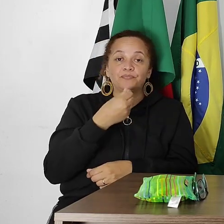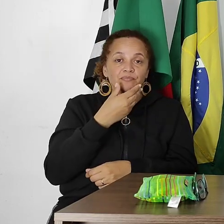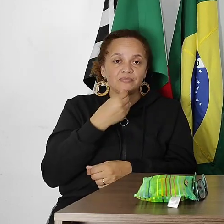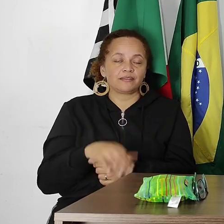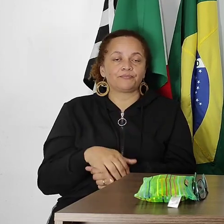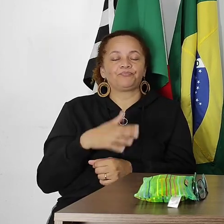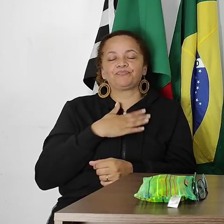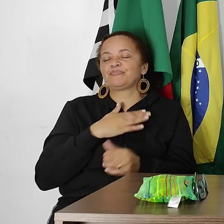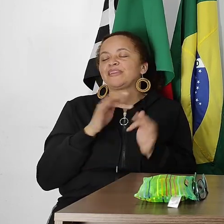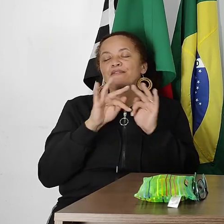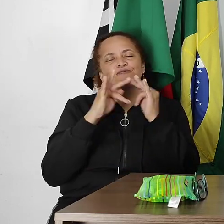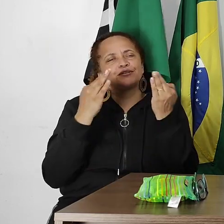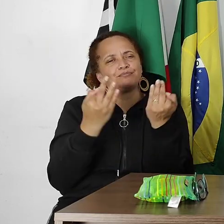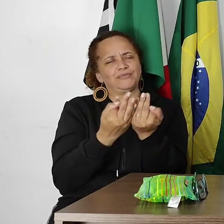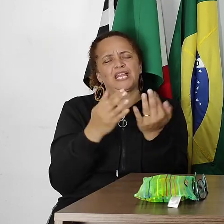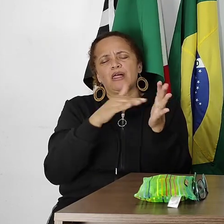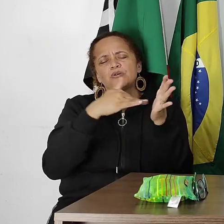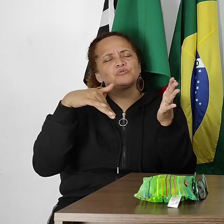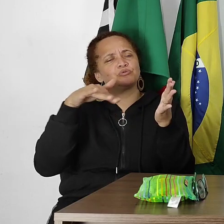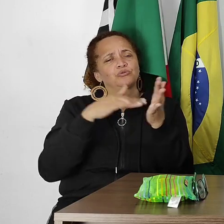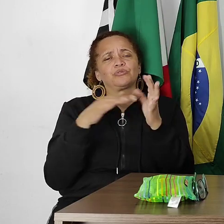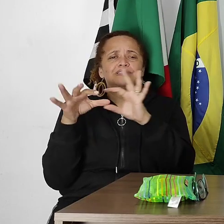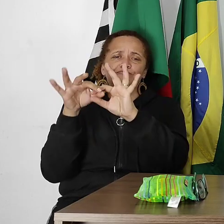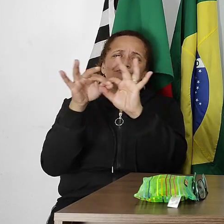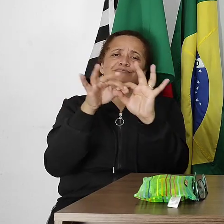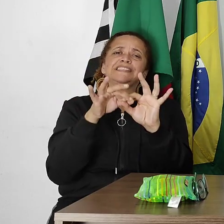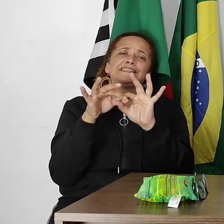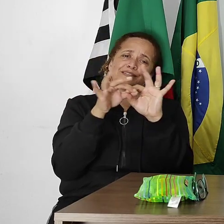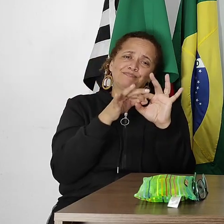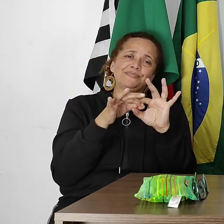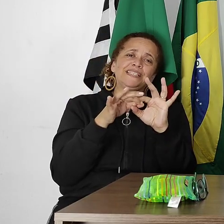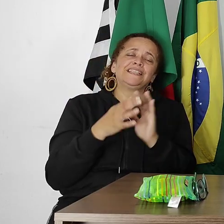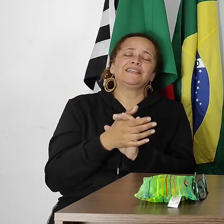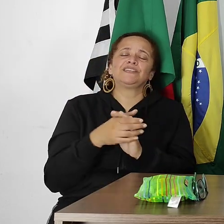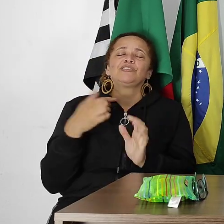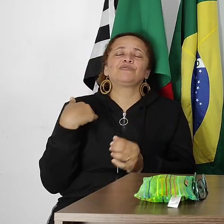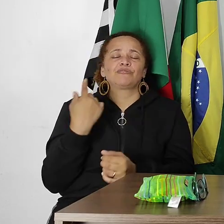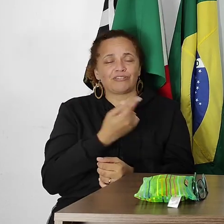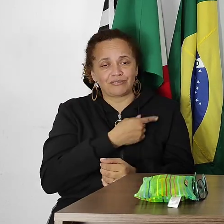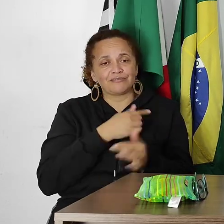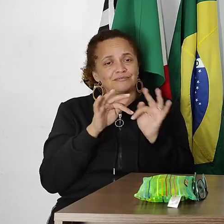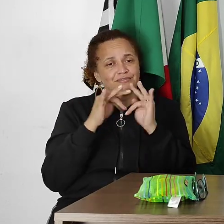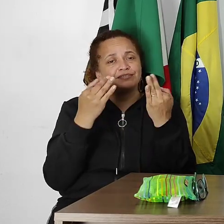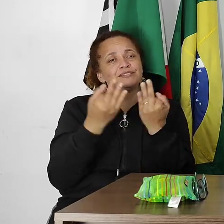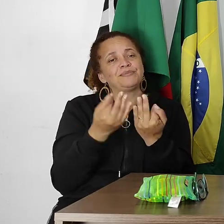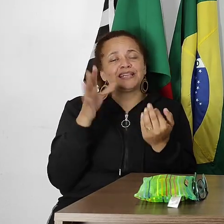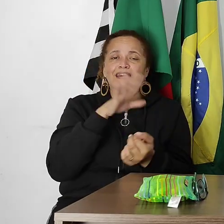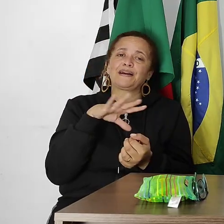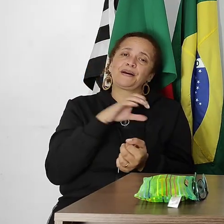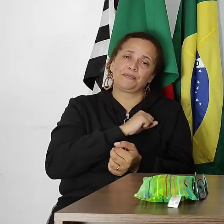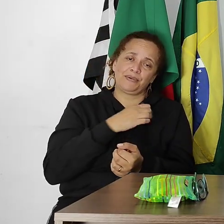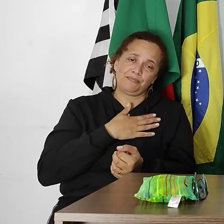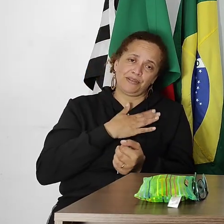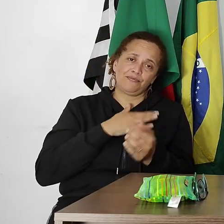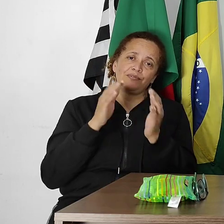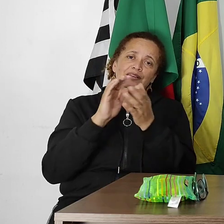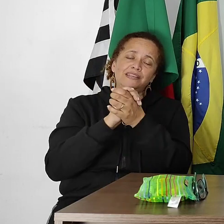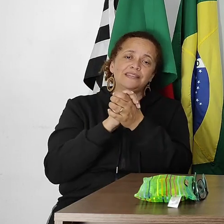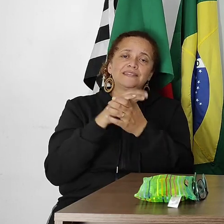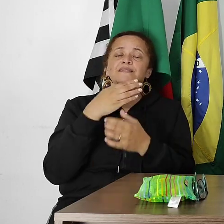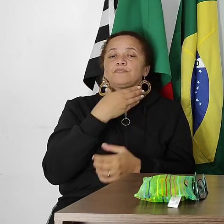Nossa família, meus parentes amam o Dionísio. Então, assim como ele fez na minha vida, na vida do Roger, da